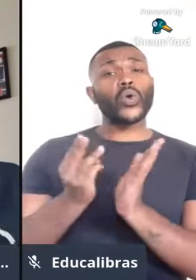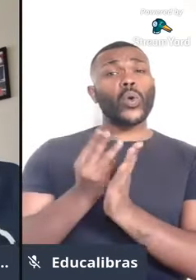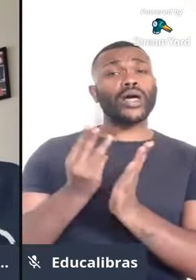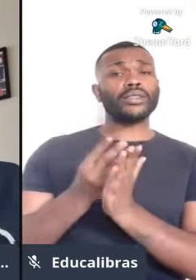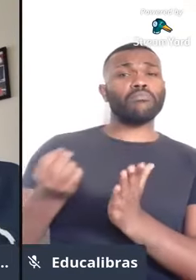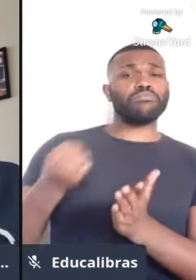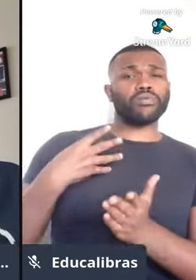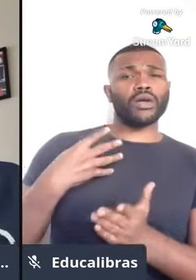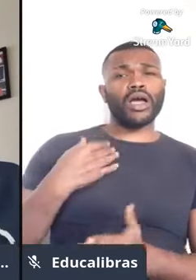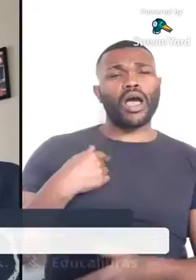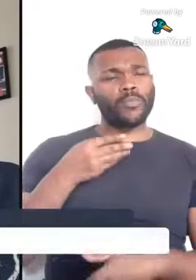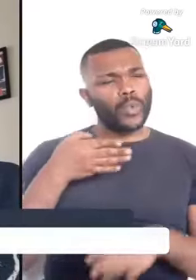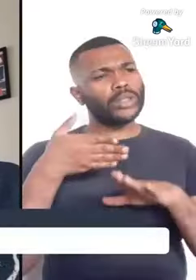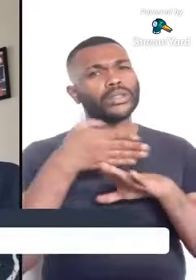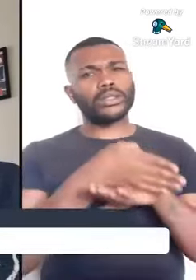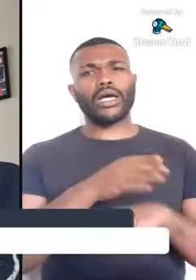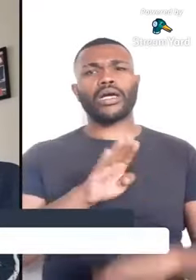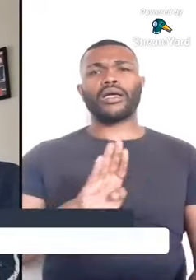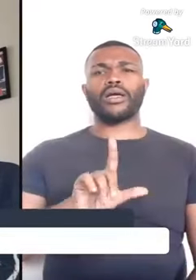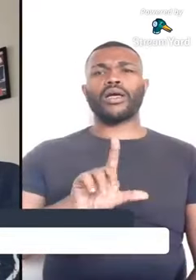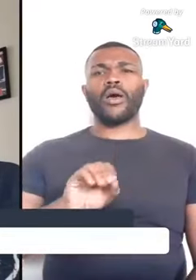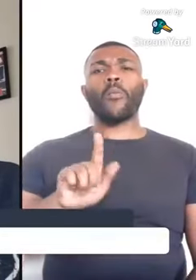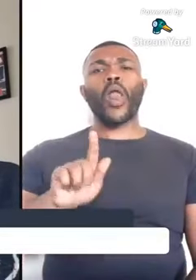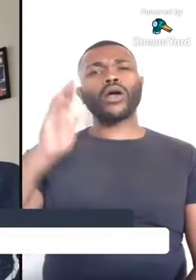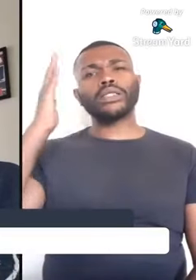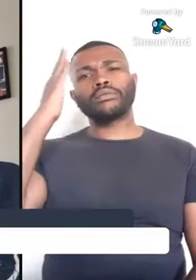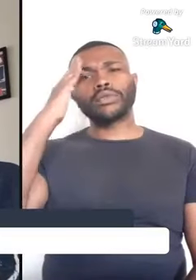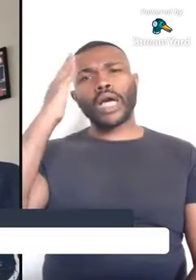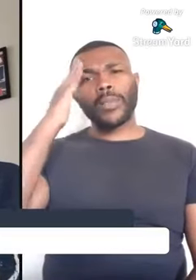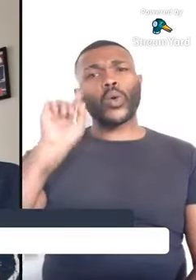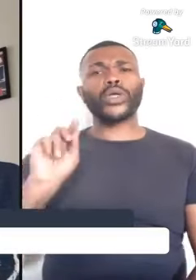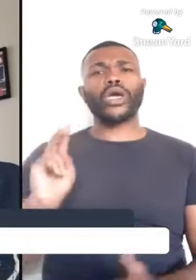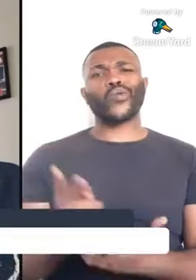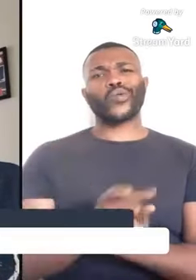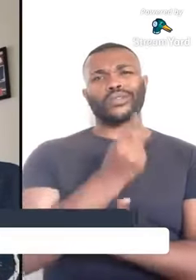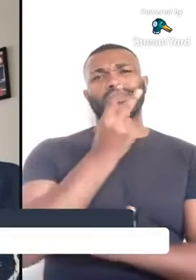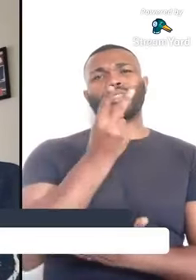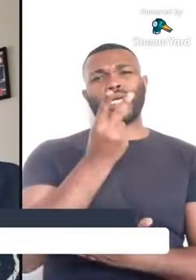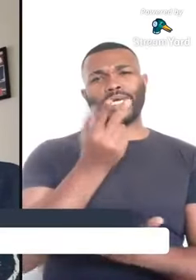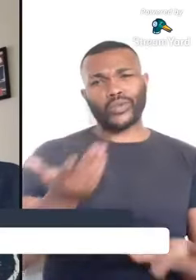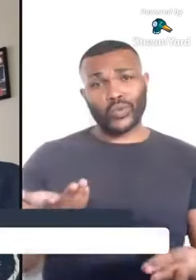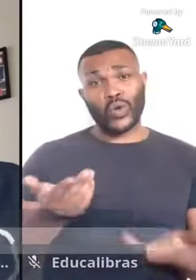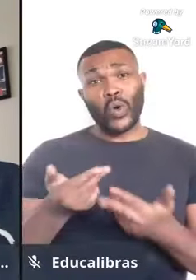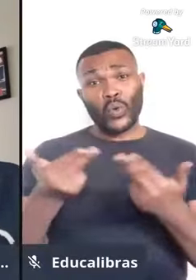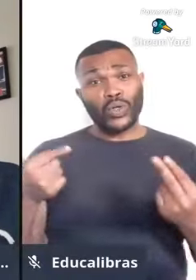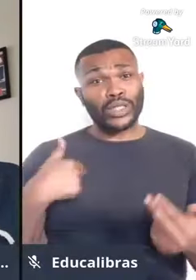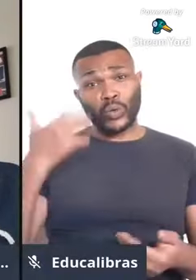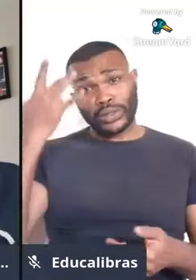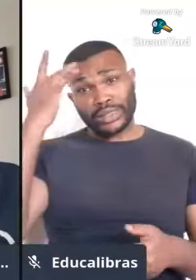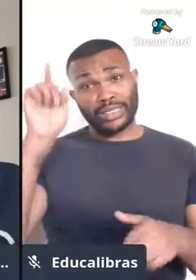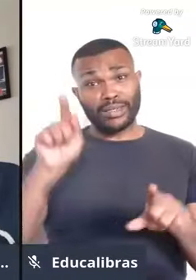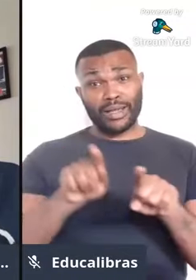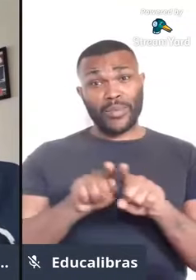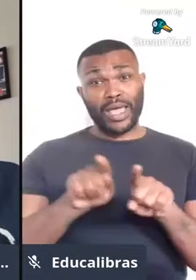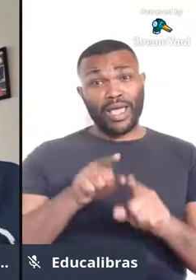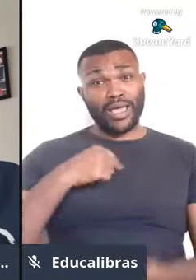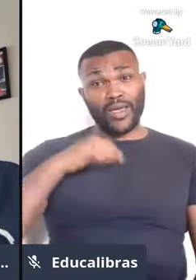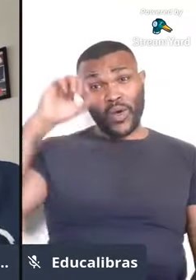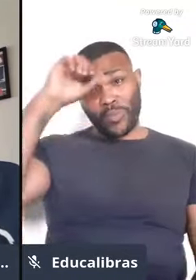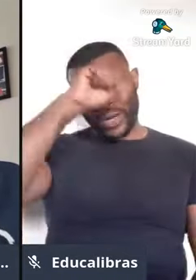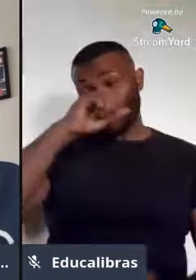para saber o que está acontecendo, para saber coisas que eu não sei. Então, eu aprendo muito com você, Ventura.